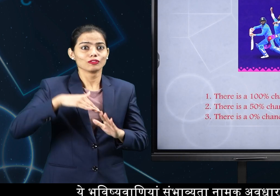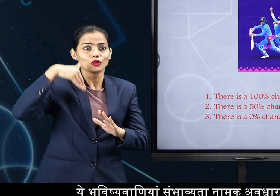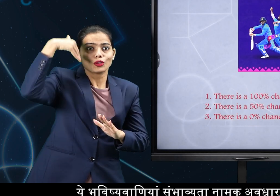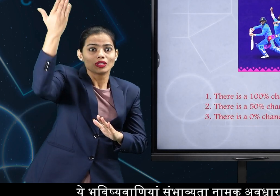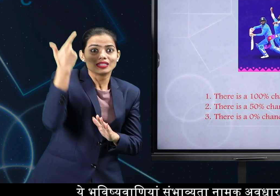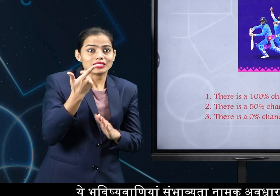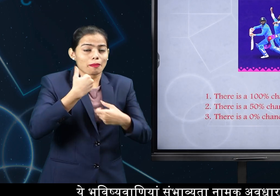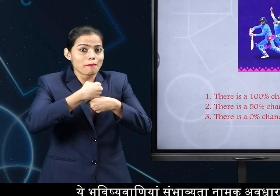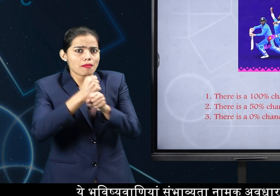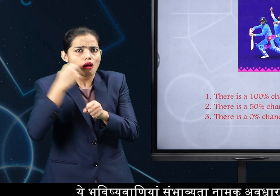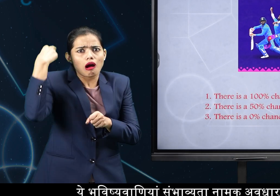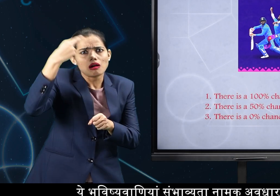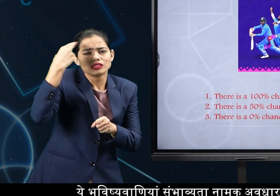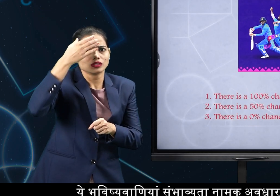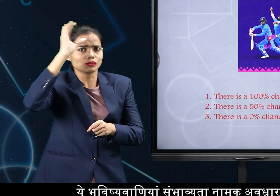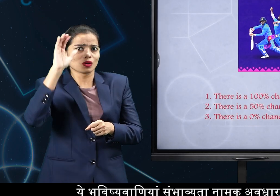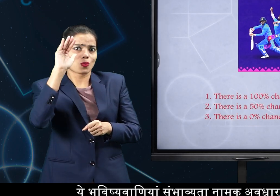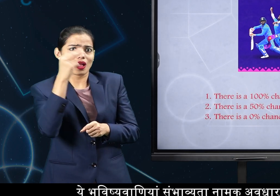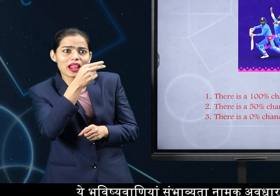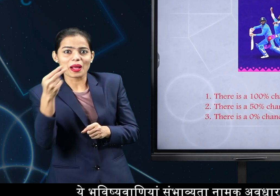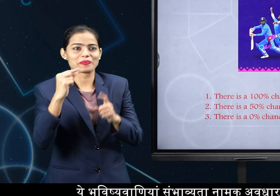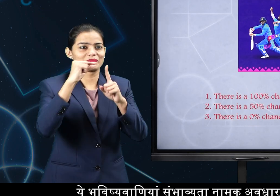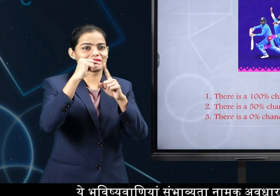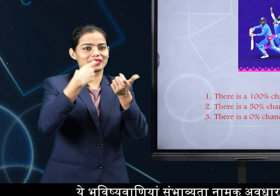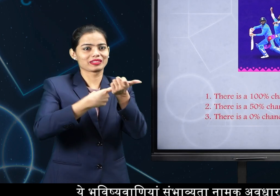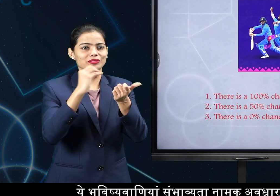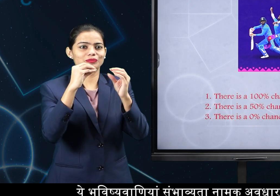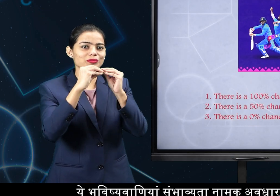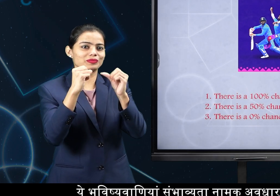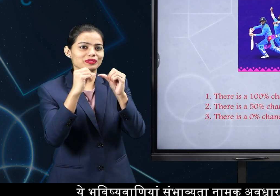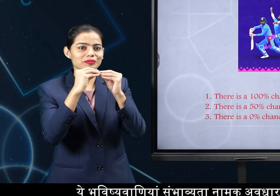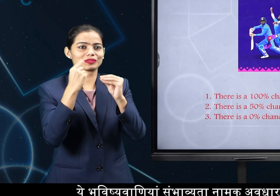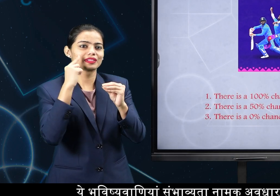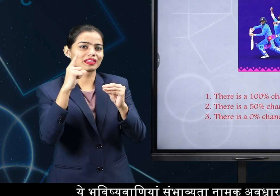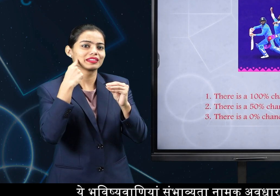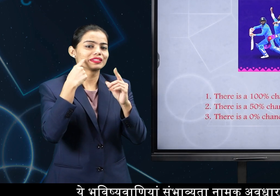ये भविष्यवाणियाँ सभ्यता नामक अवधारणा का उपयोग करके की जाती है।